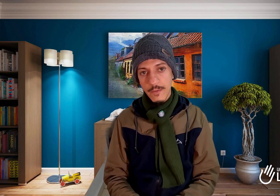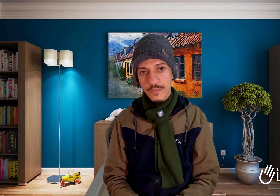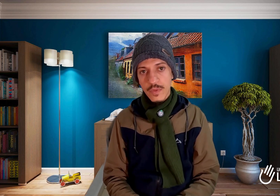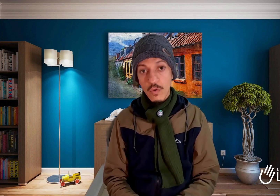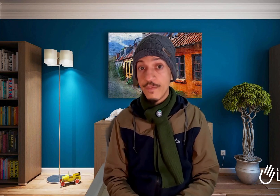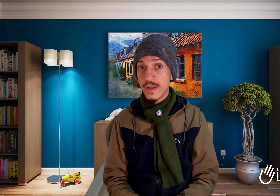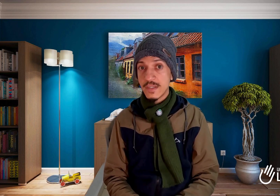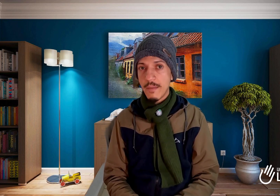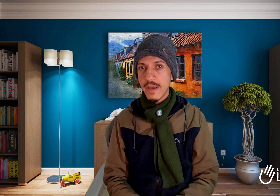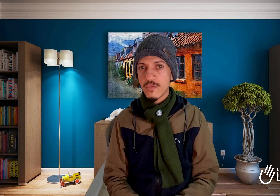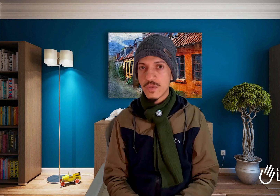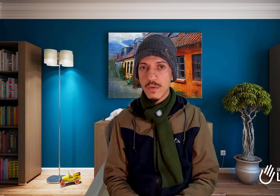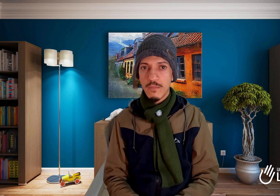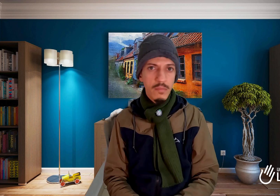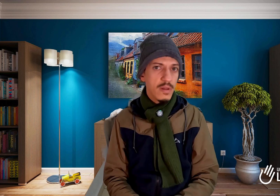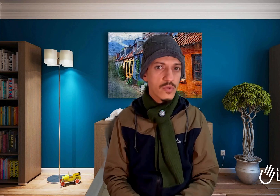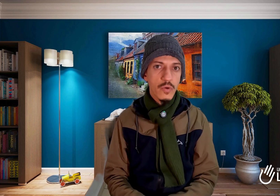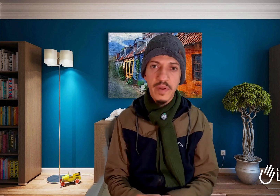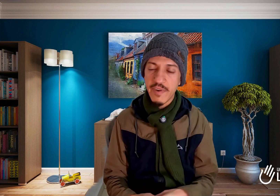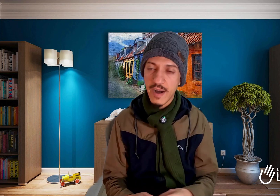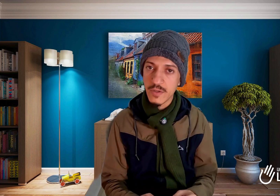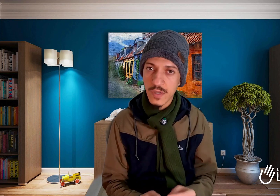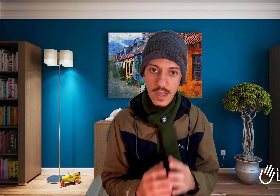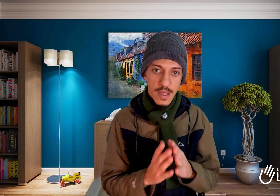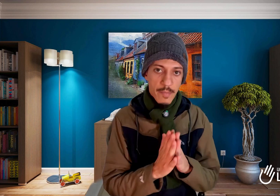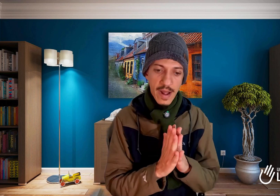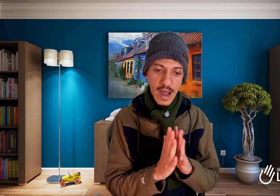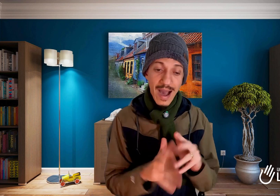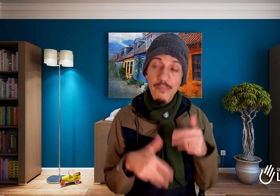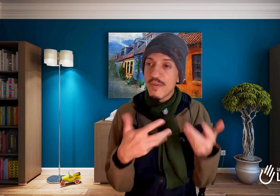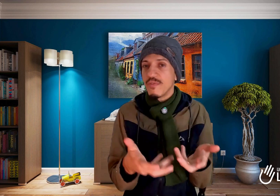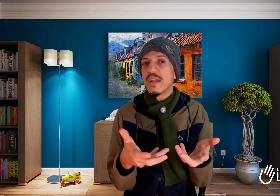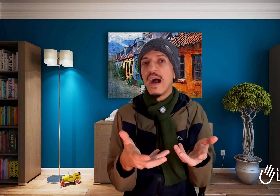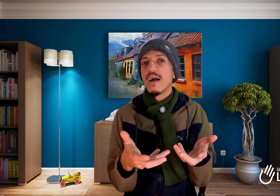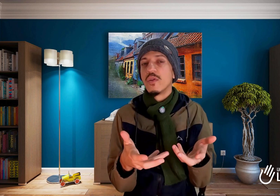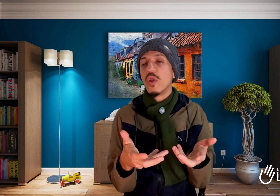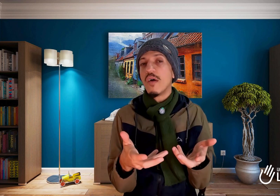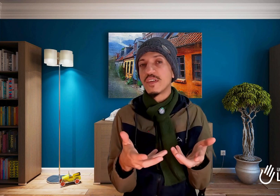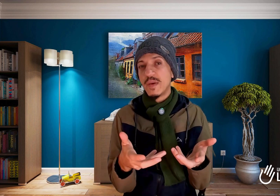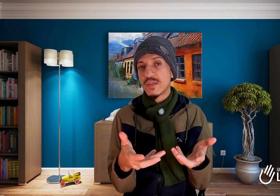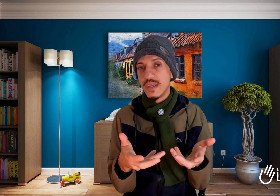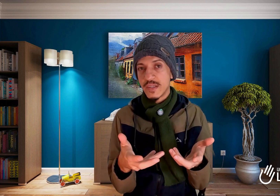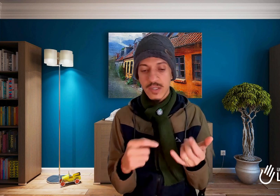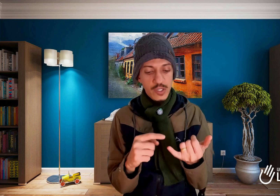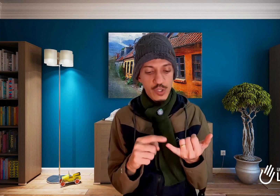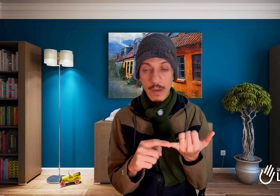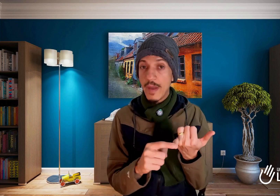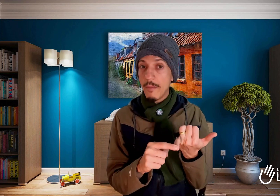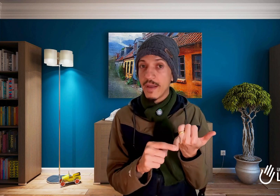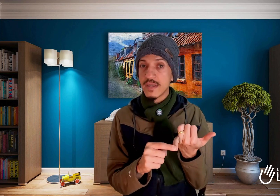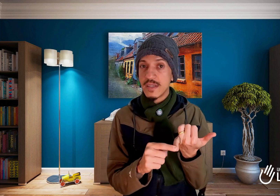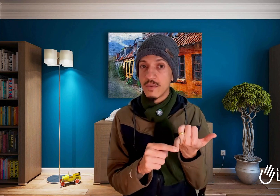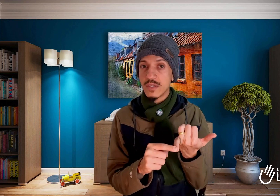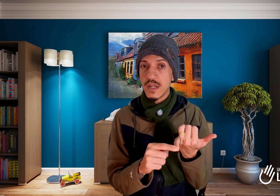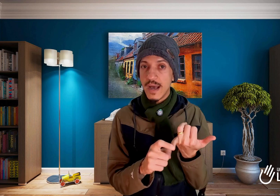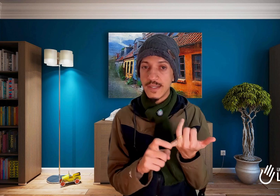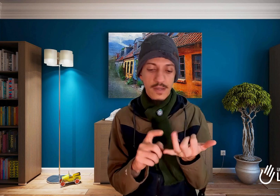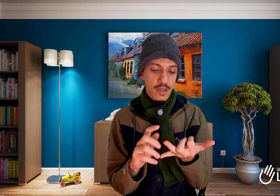com financiamentos públicos ou privados, para aprofundar novas pesquisas de mapeamento das línguas de sinais,